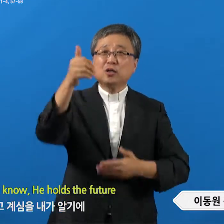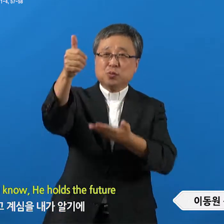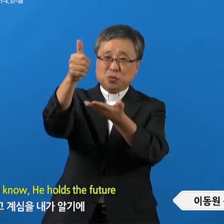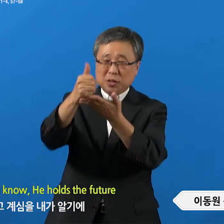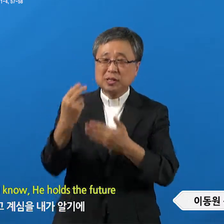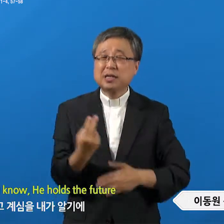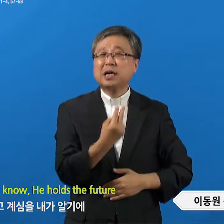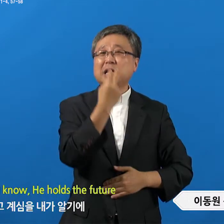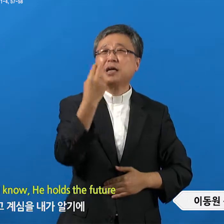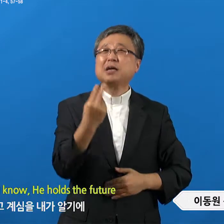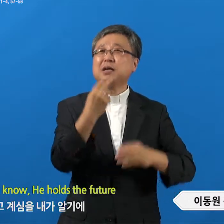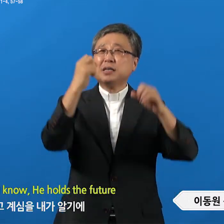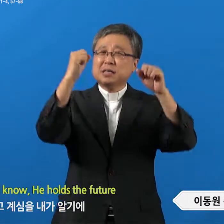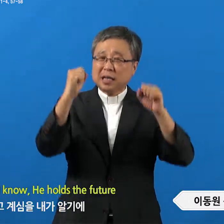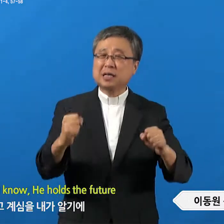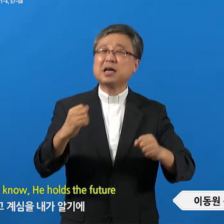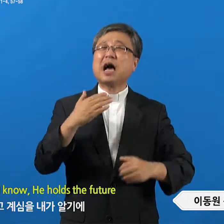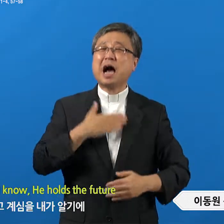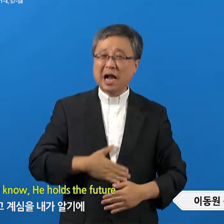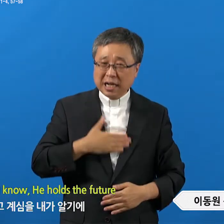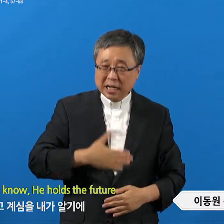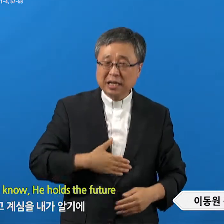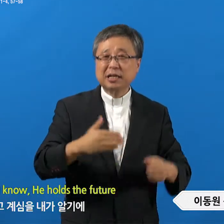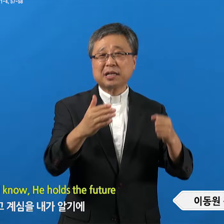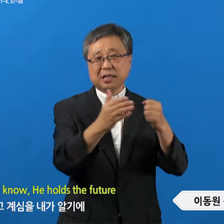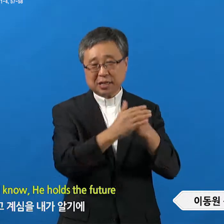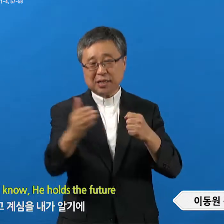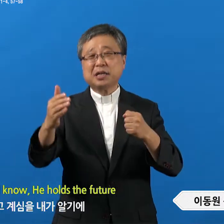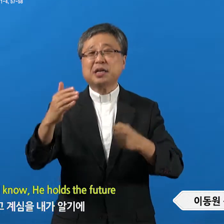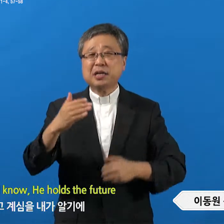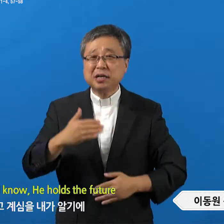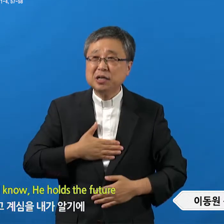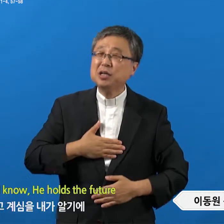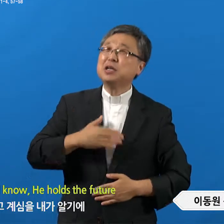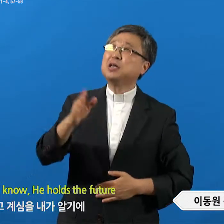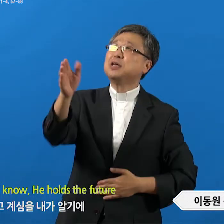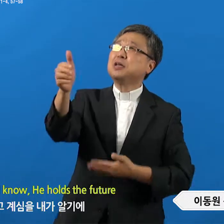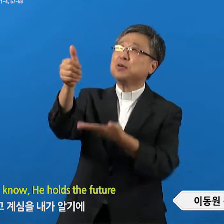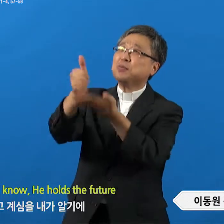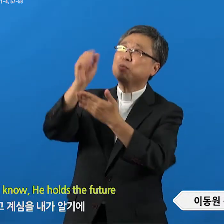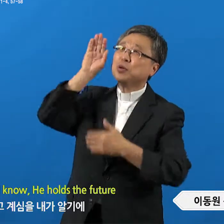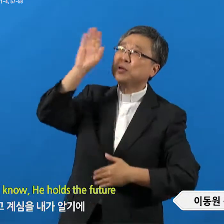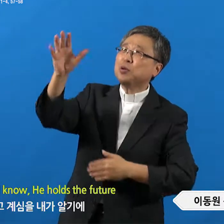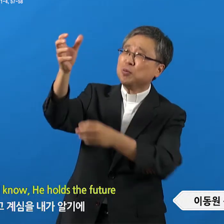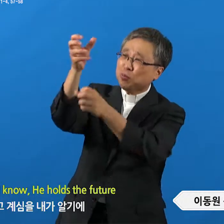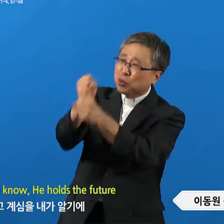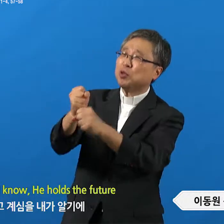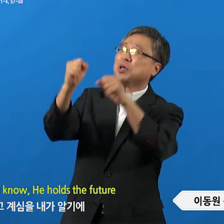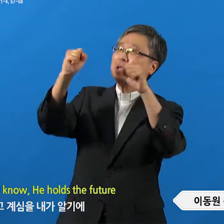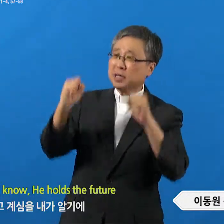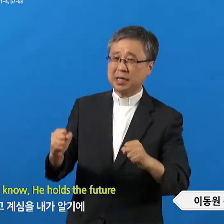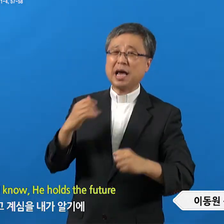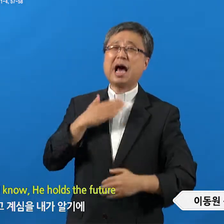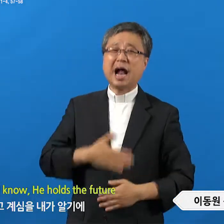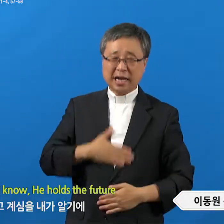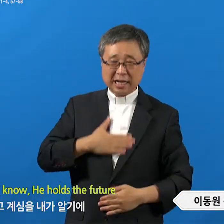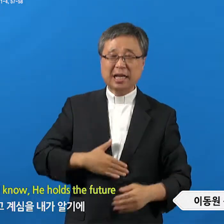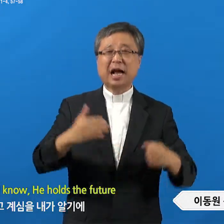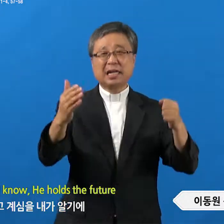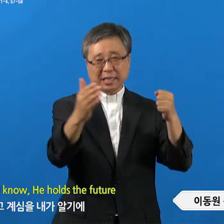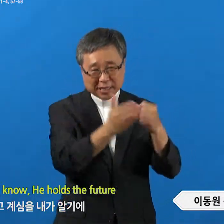I know he holds the future, 그분이 미래를 붙들고 계심을 내가